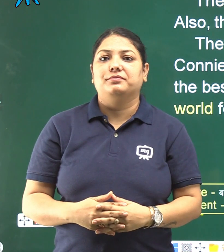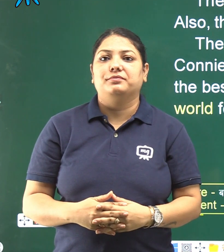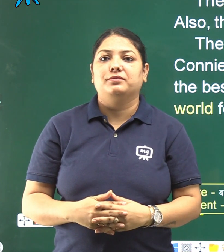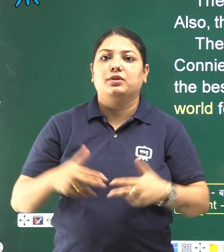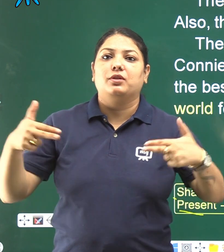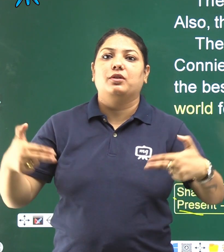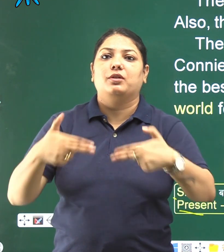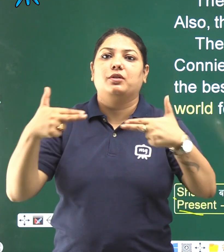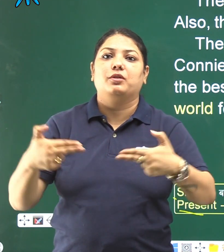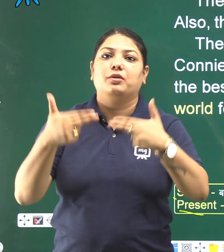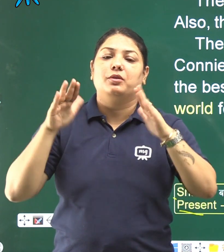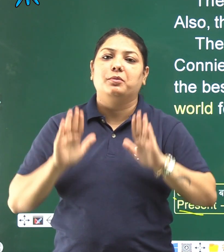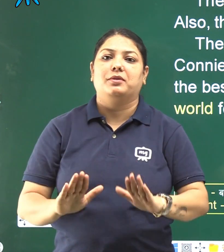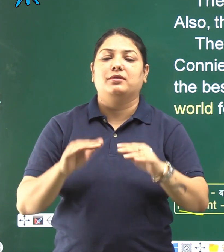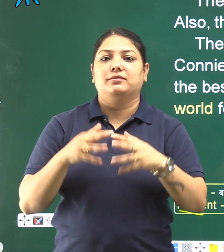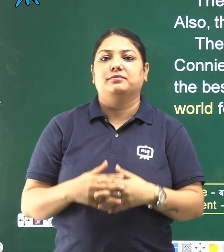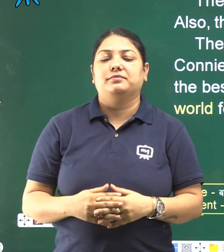युद्ध पर थे,